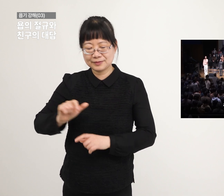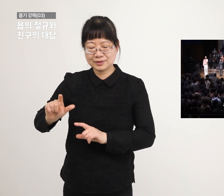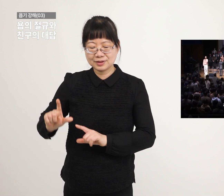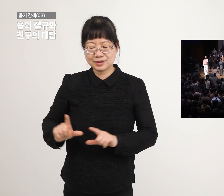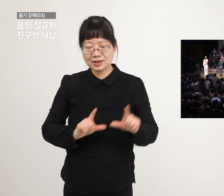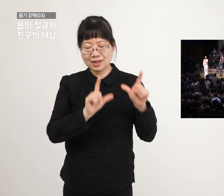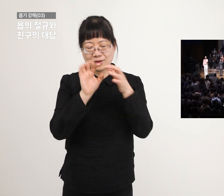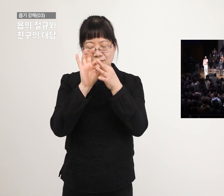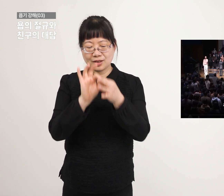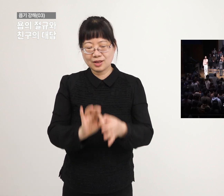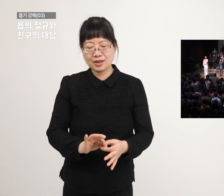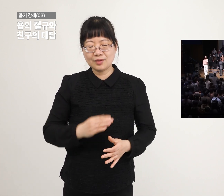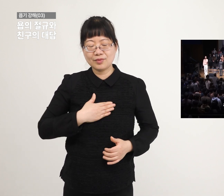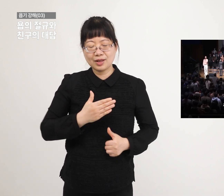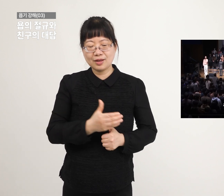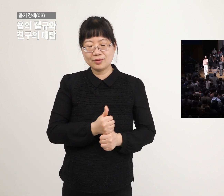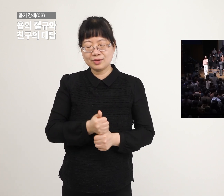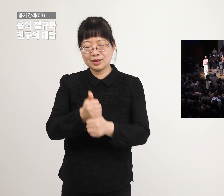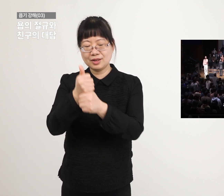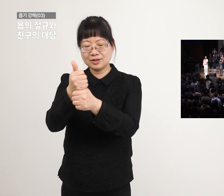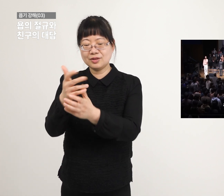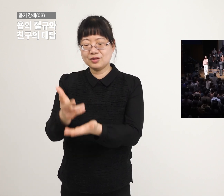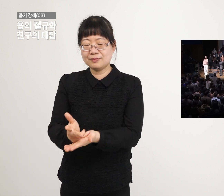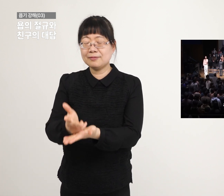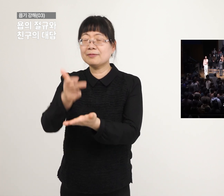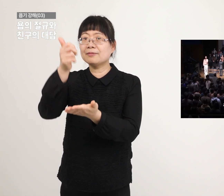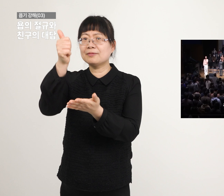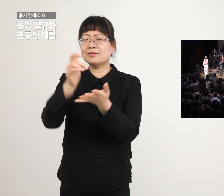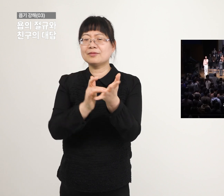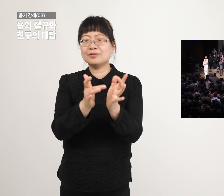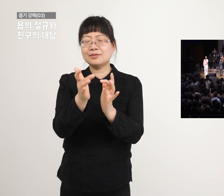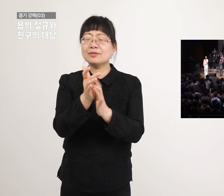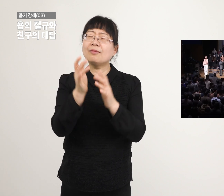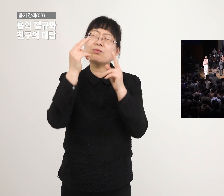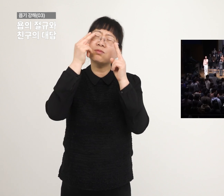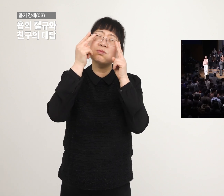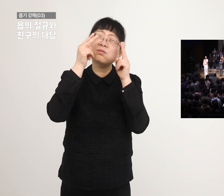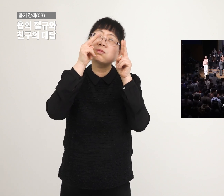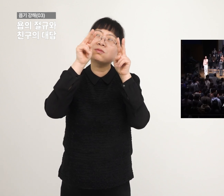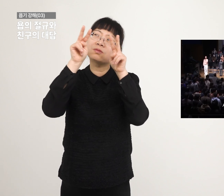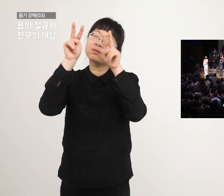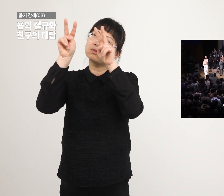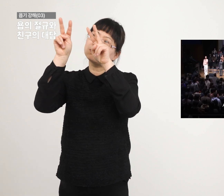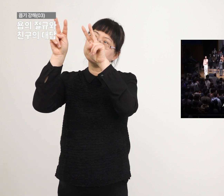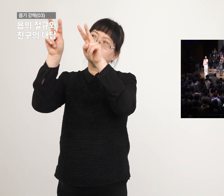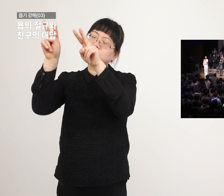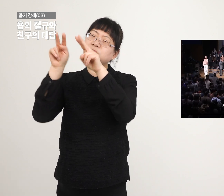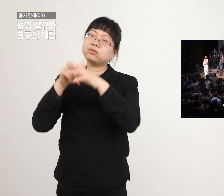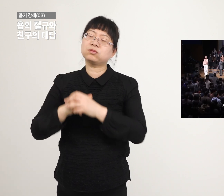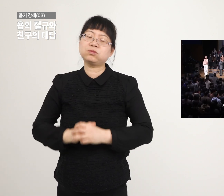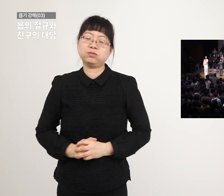날 붙드신 주 예수를 보내.